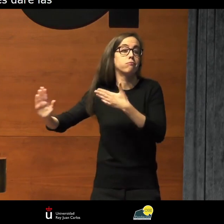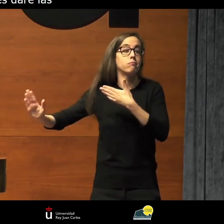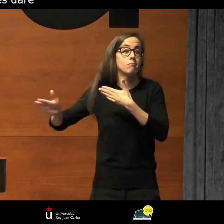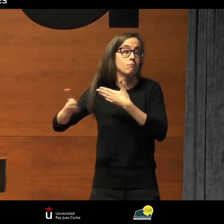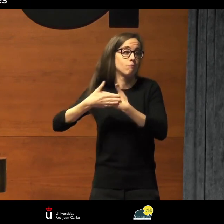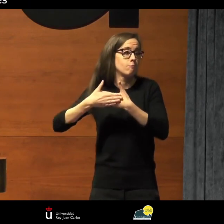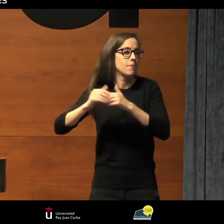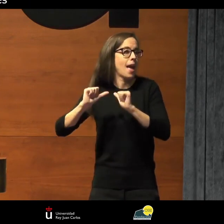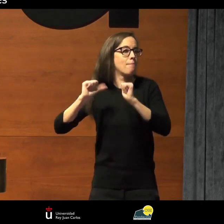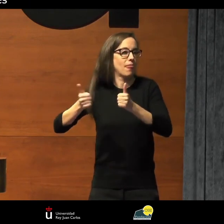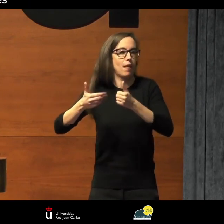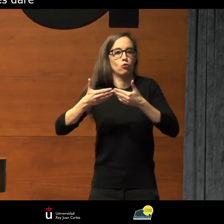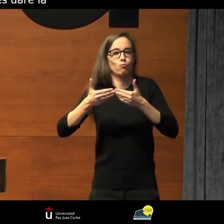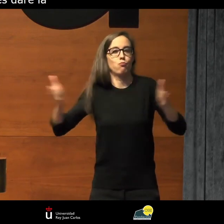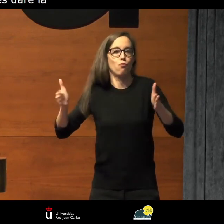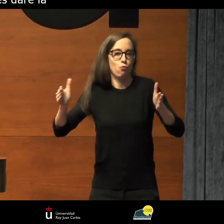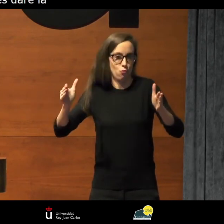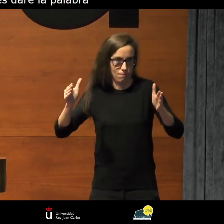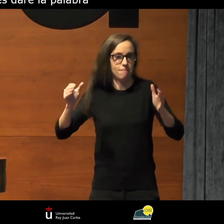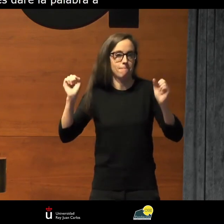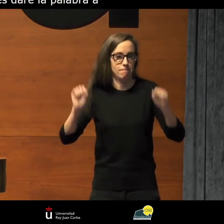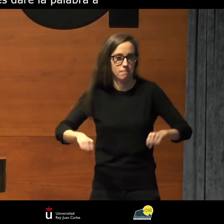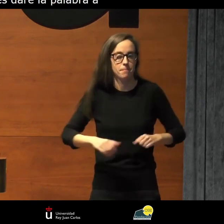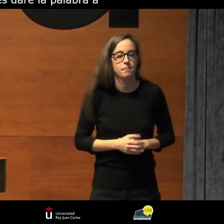a inaugurar el Congreso.